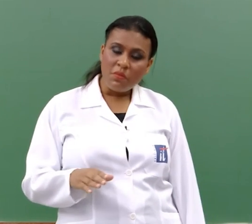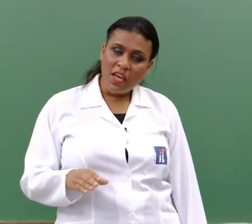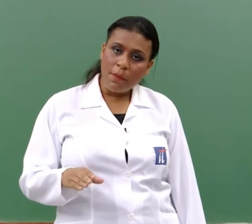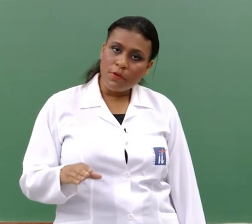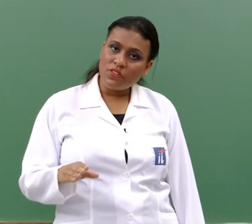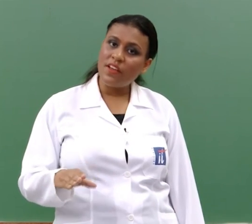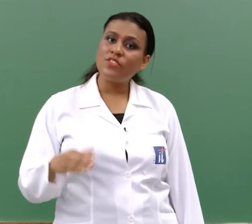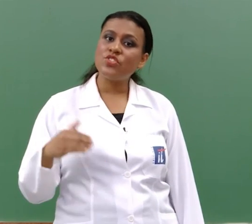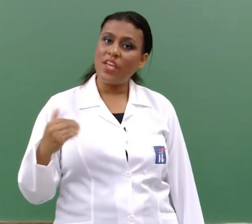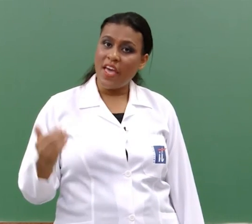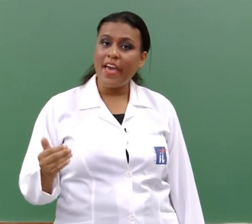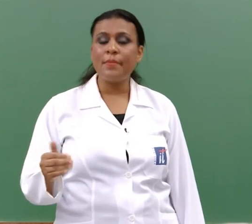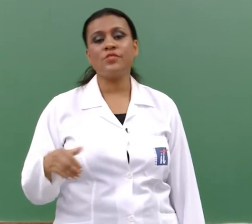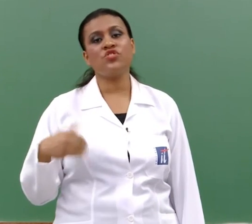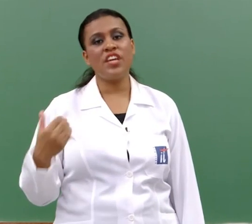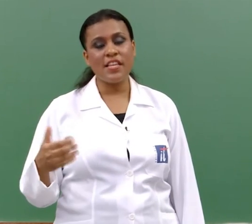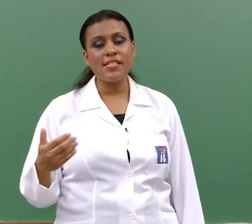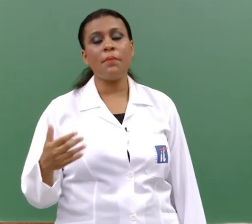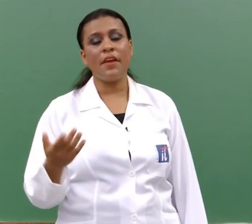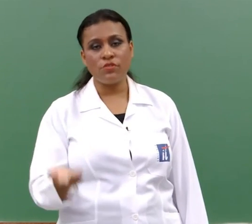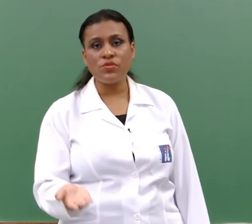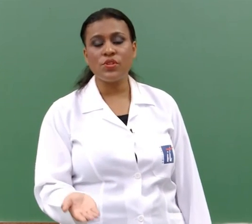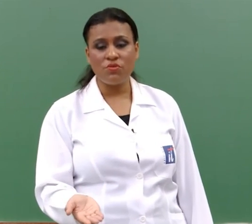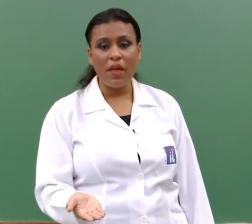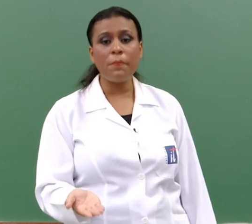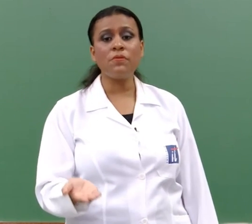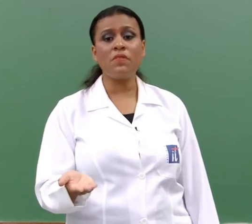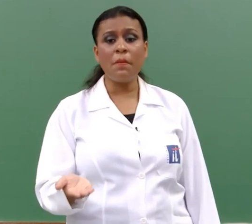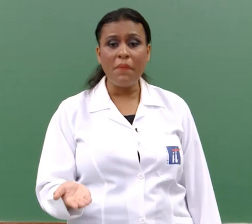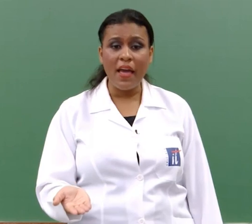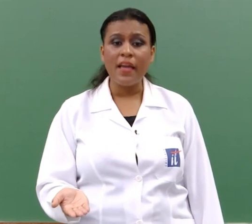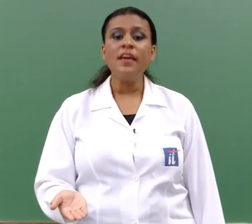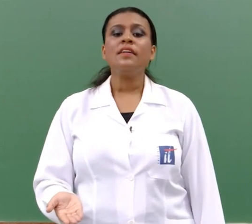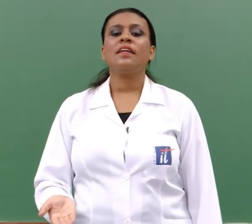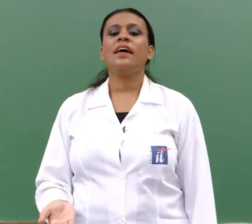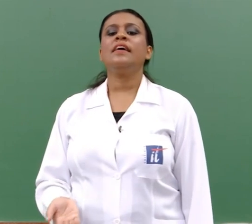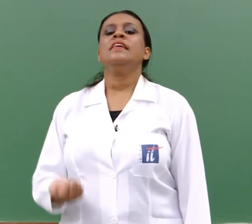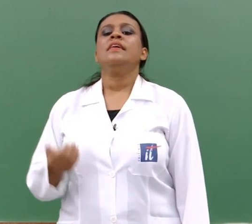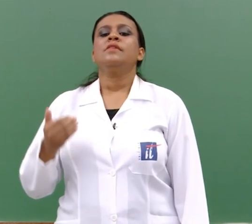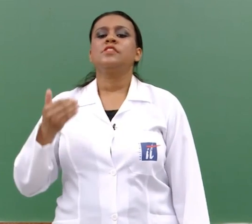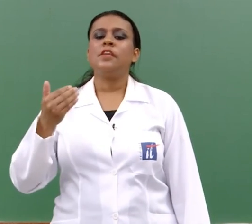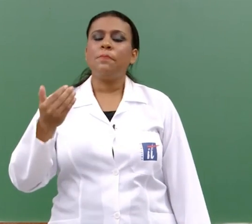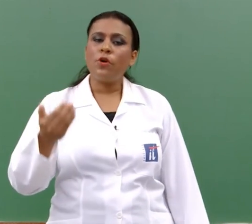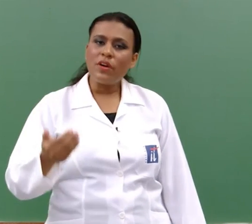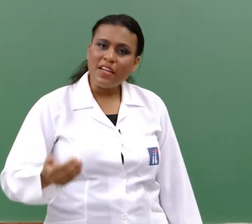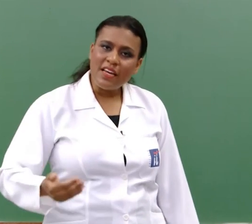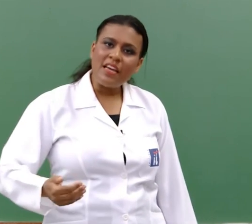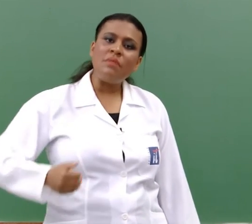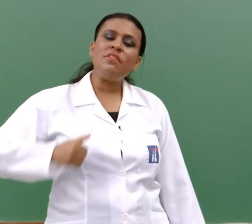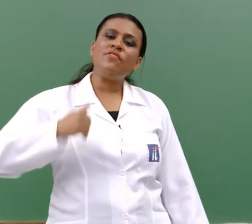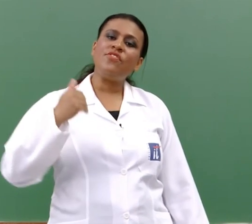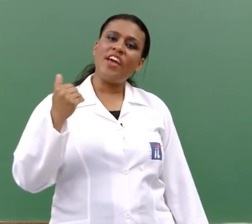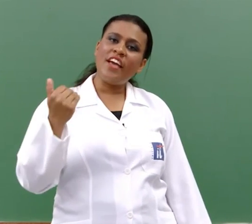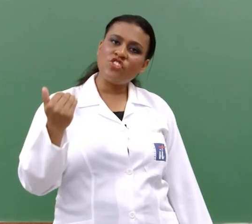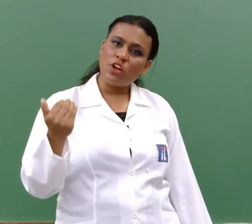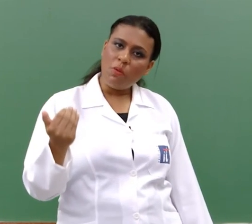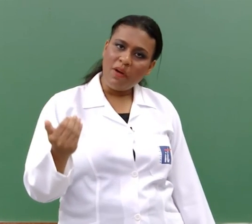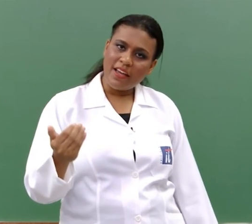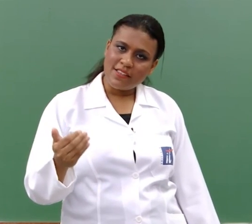autonomia é importante? Mas o gerenciamento do seu tempo também, não é? Se programe, veja como é que